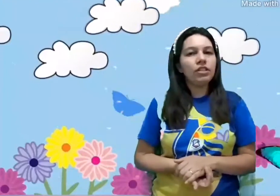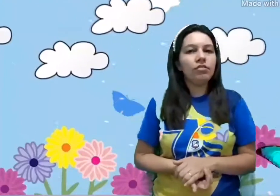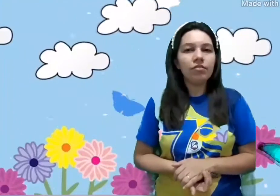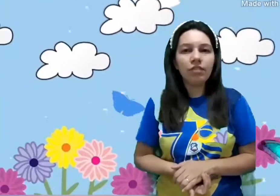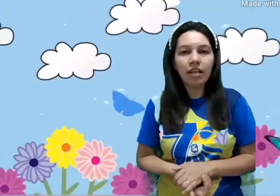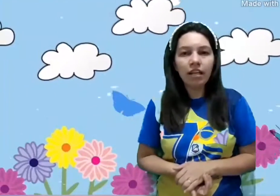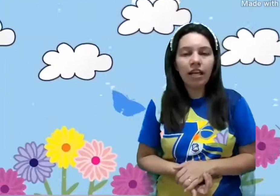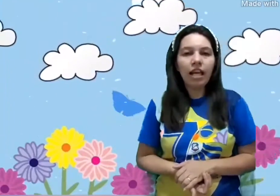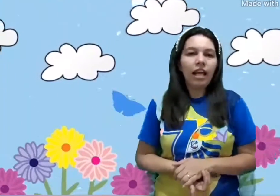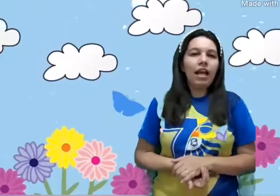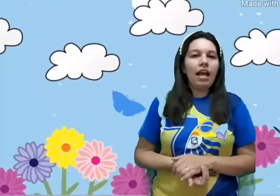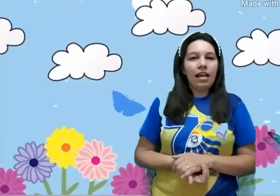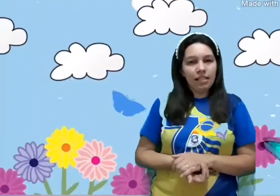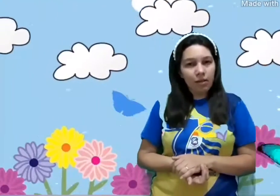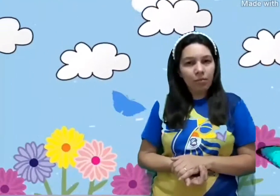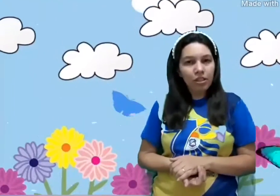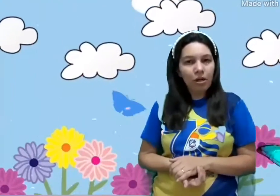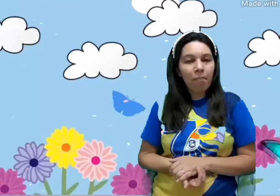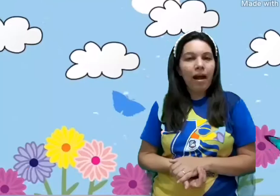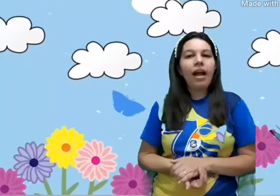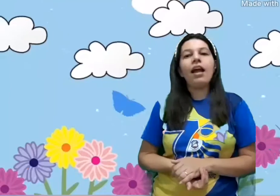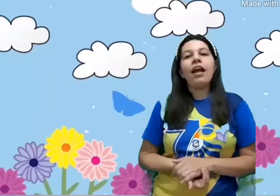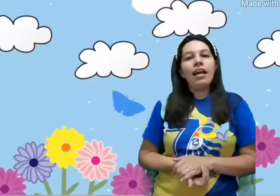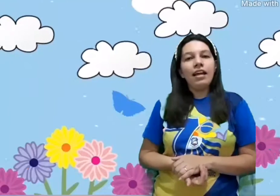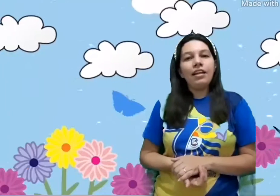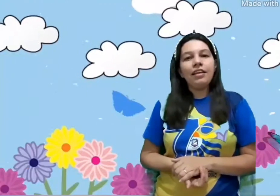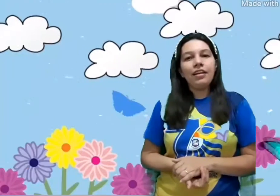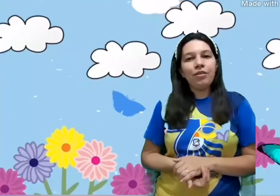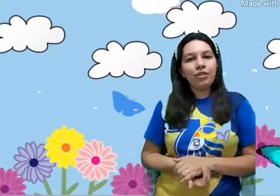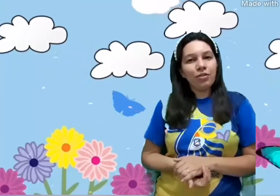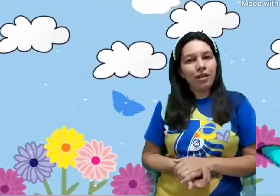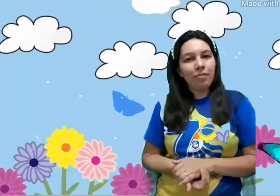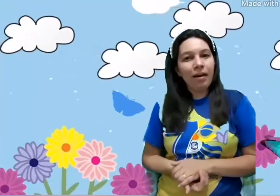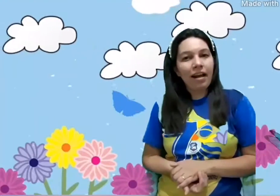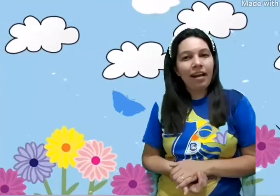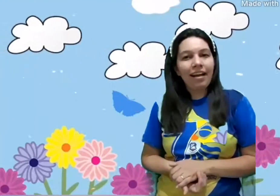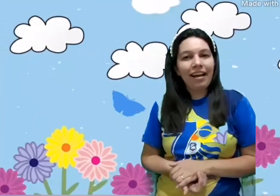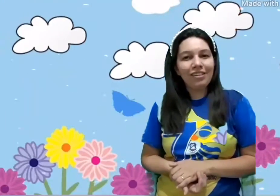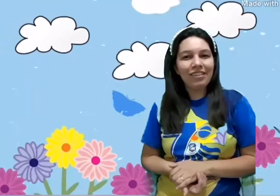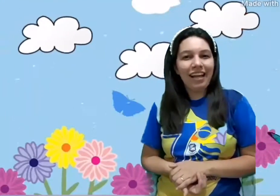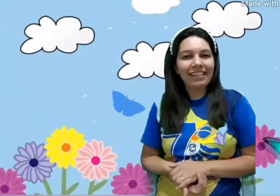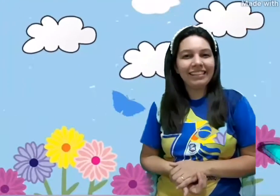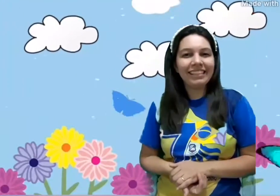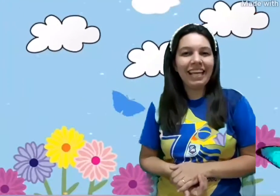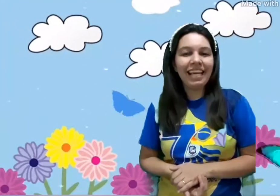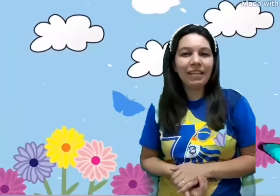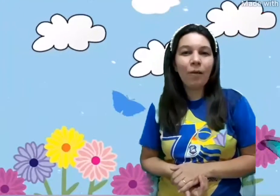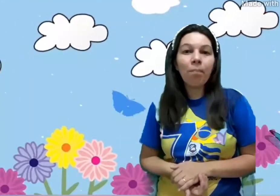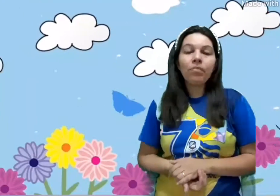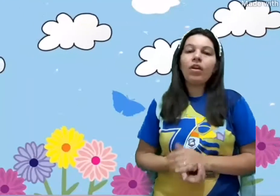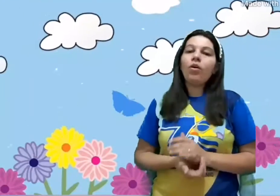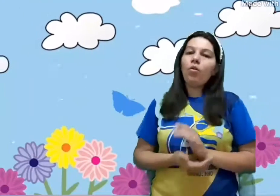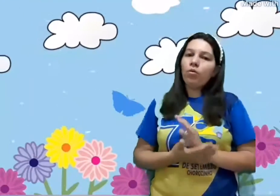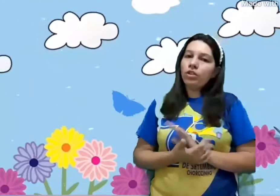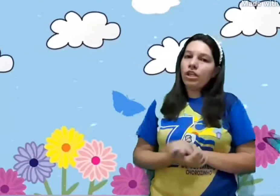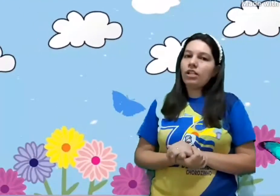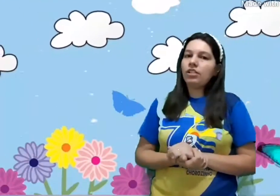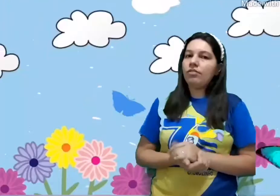tiverem, é só me chamar que eu estou aqui para ajudar, certo? Hoje a gente vai